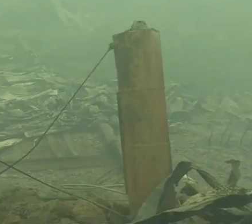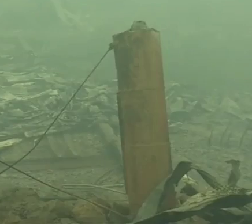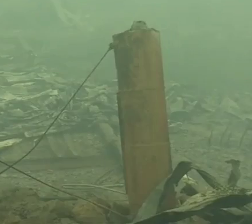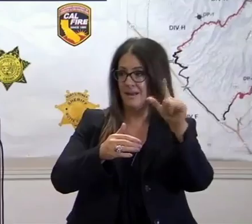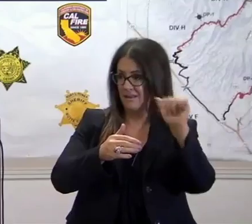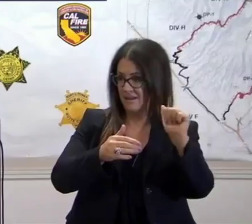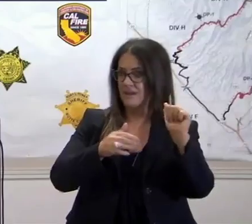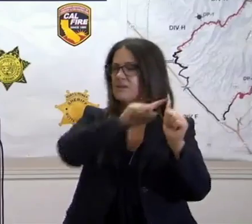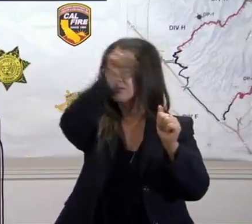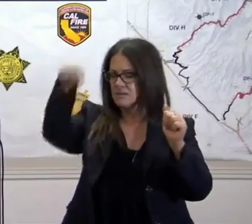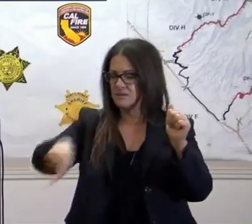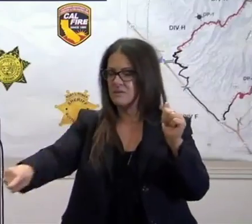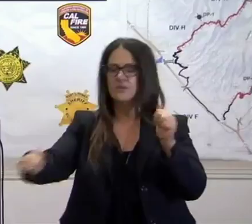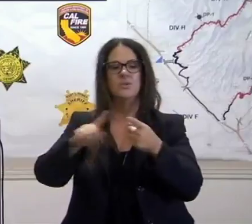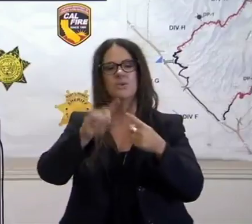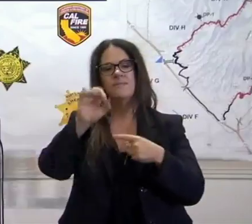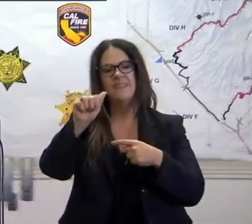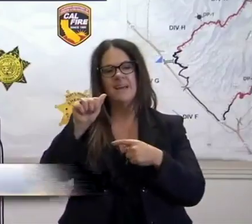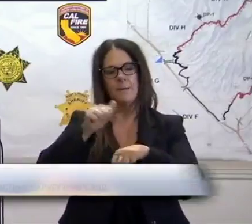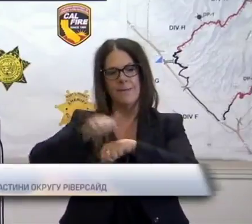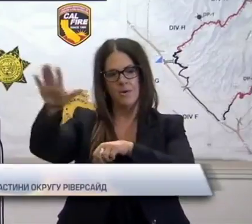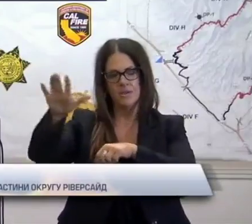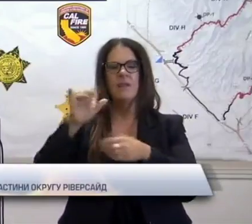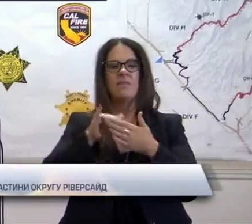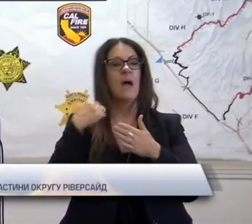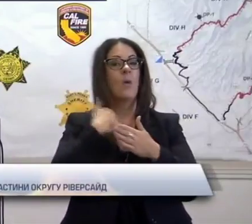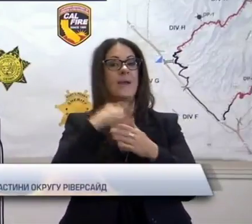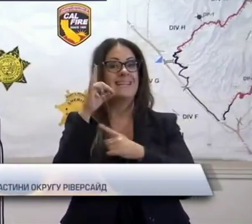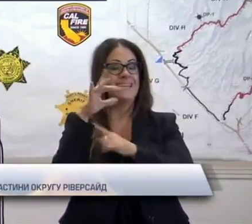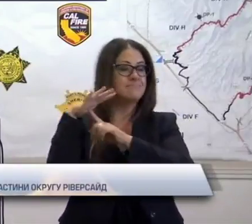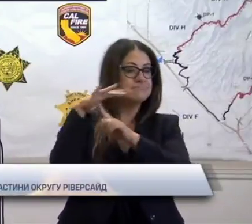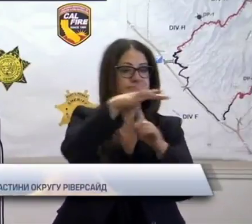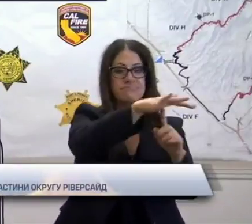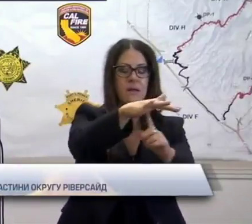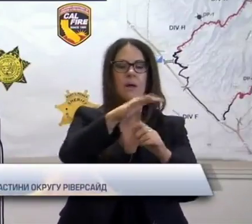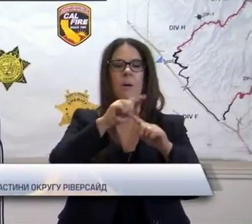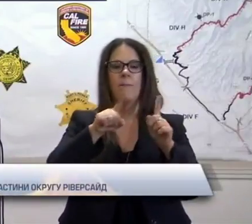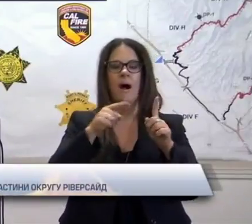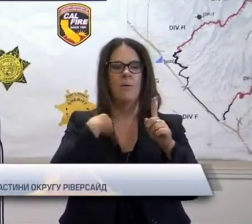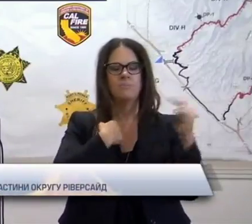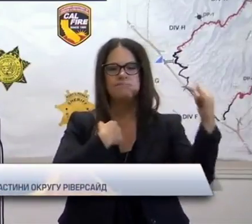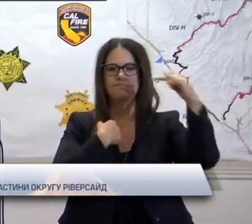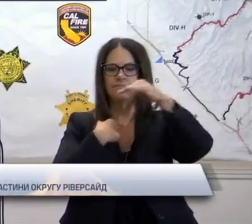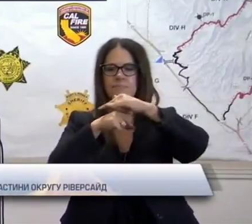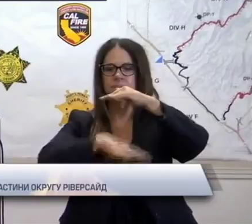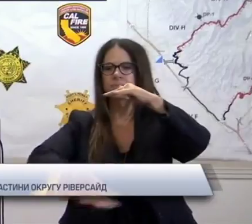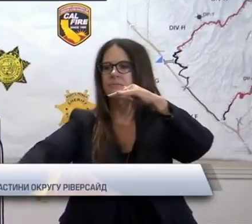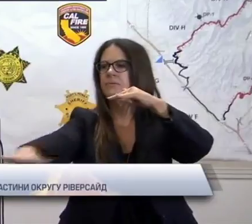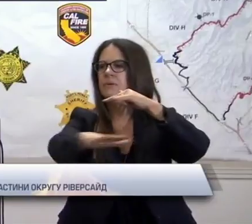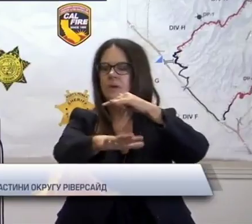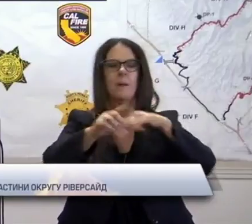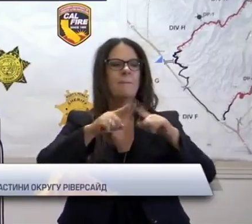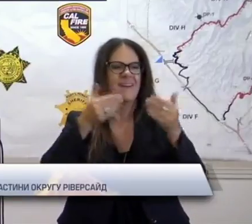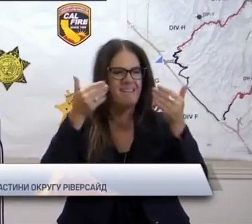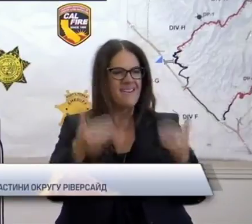20% займань. Сьогодні ми зрештою змогли підняти в небо повітряні танкери, але над більшістю охоплених вогнем